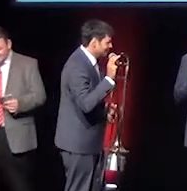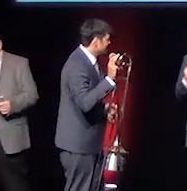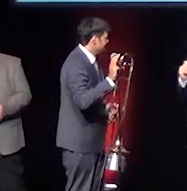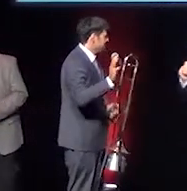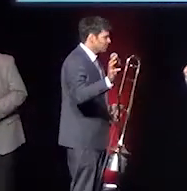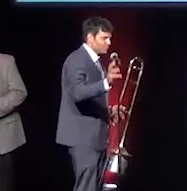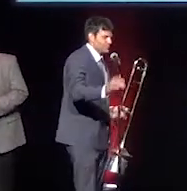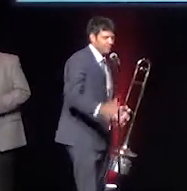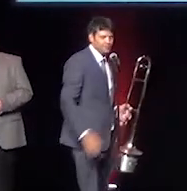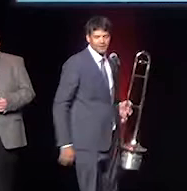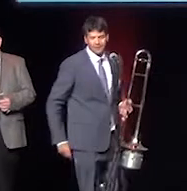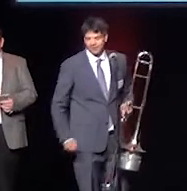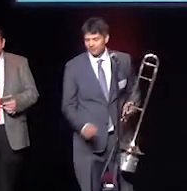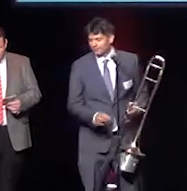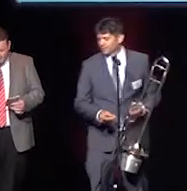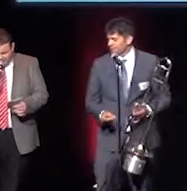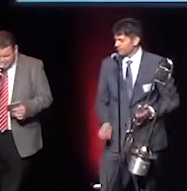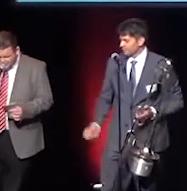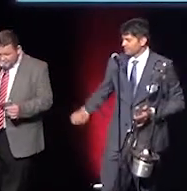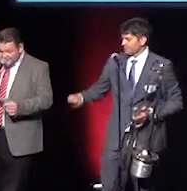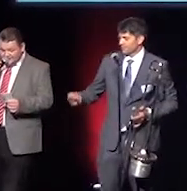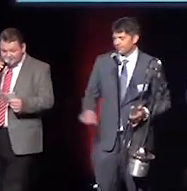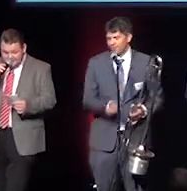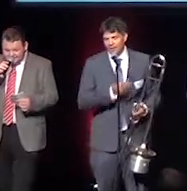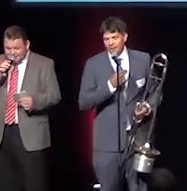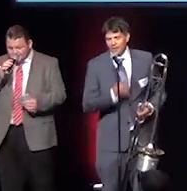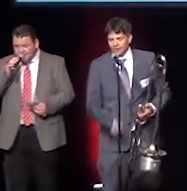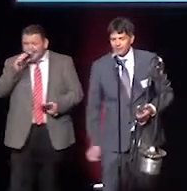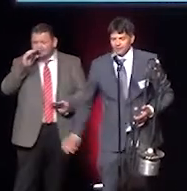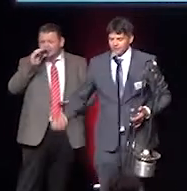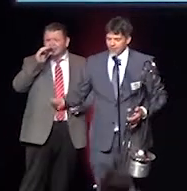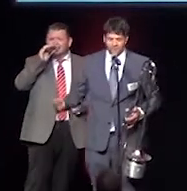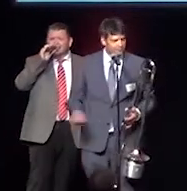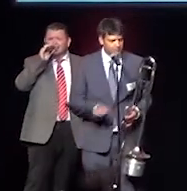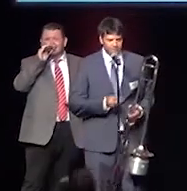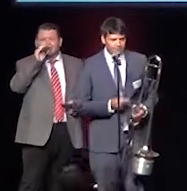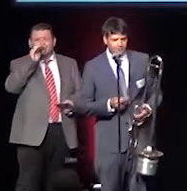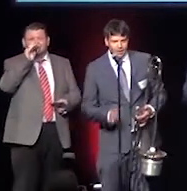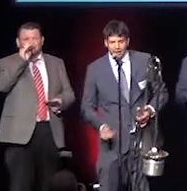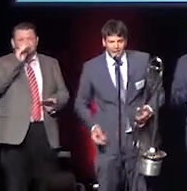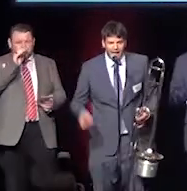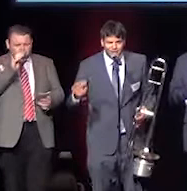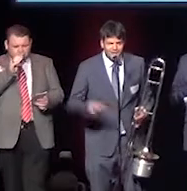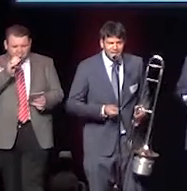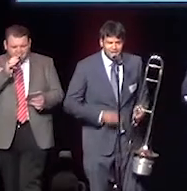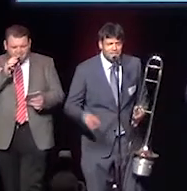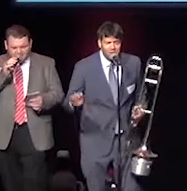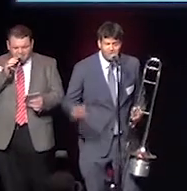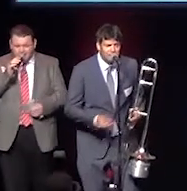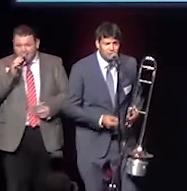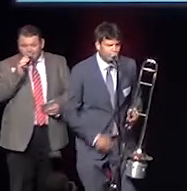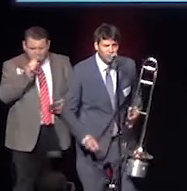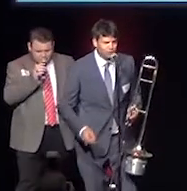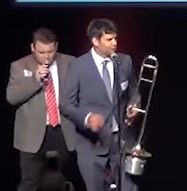Fragen. Du ärgerst dich, die Kasse lässt dich im